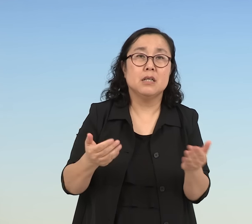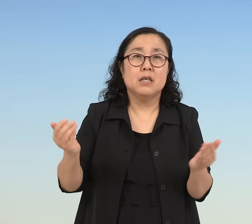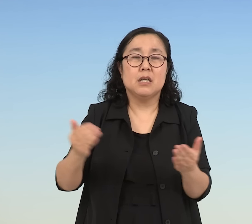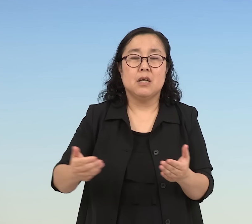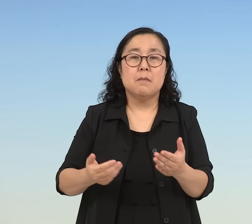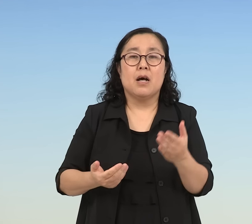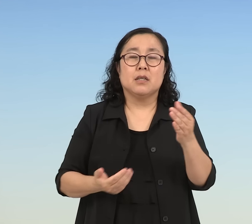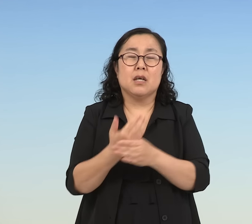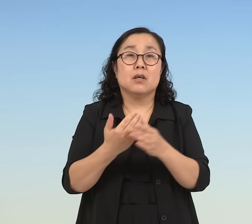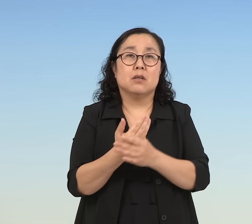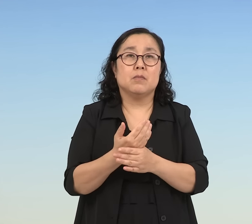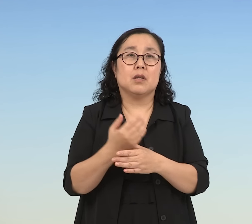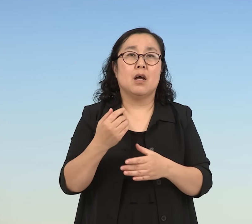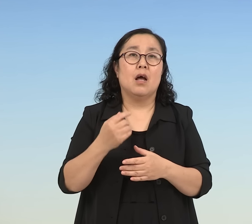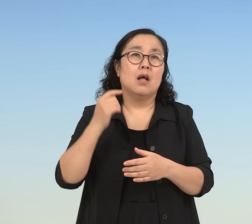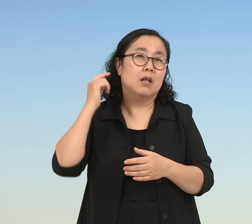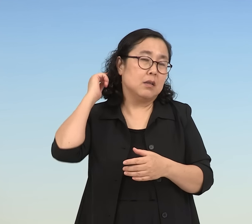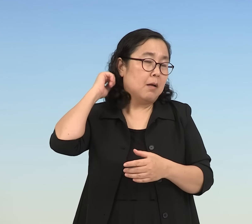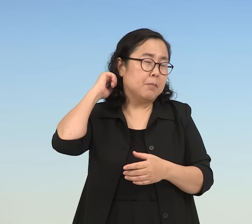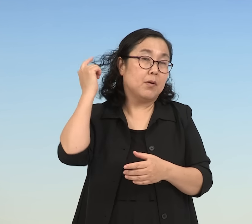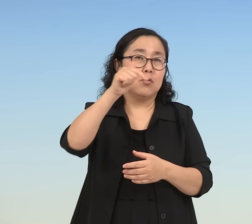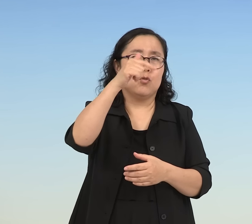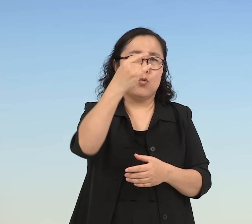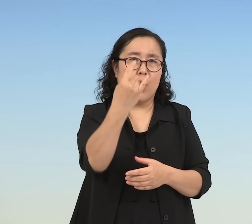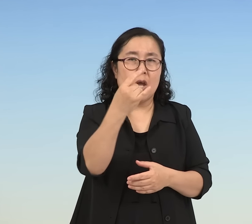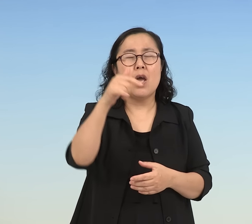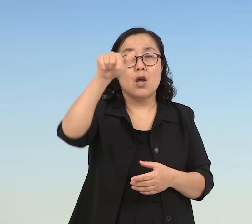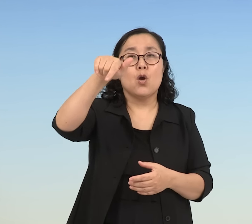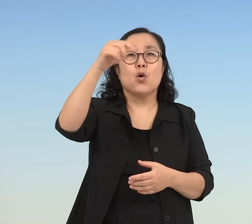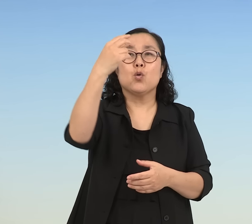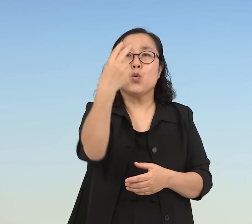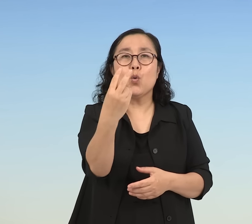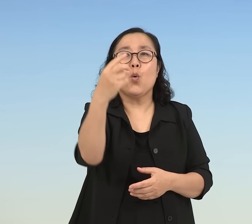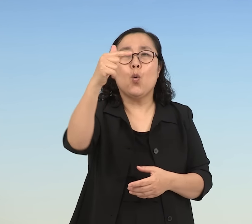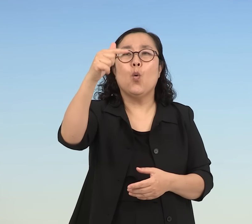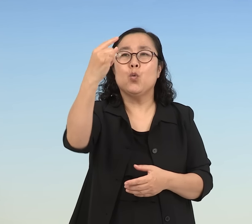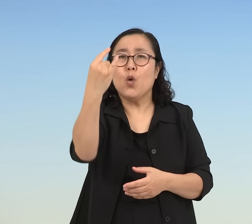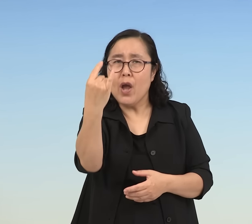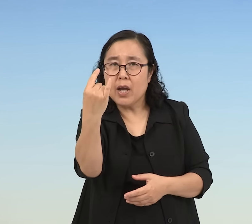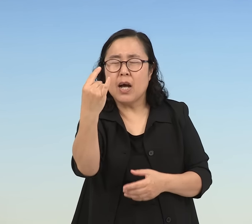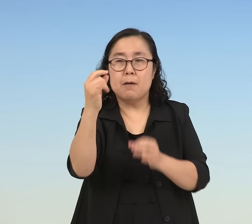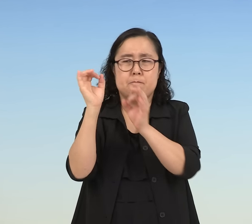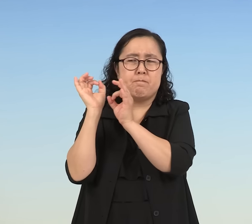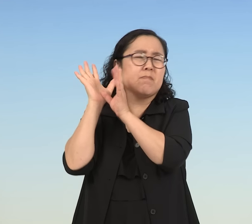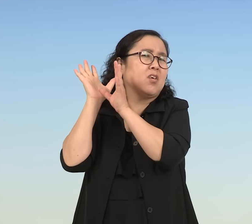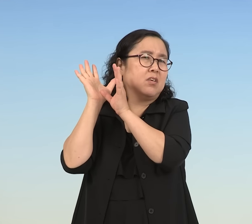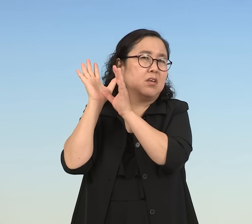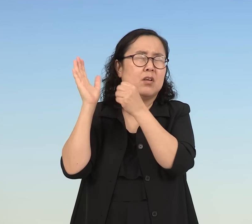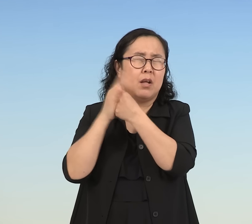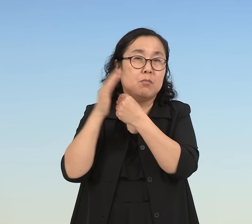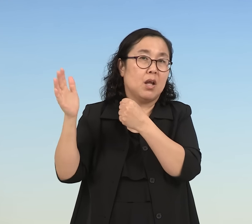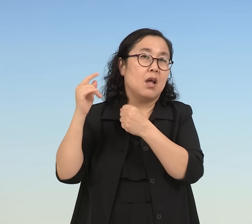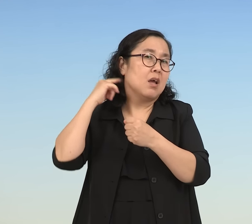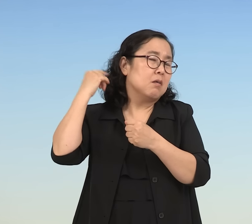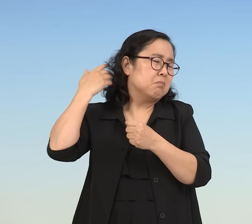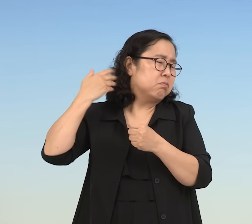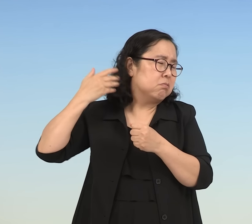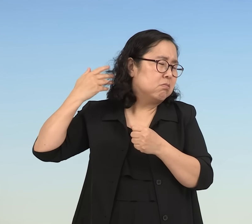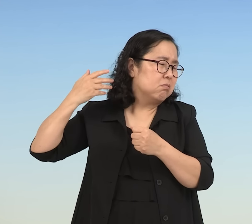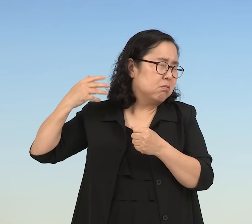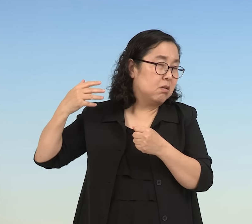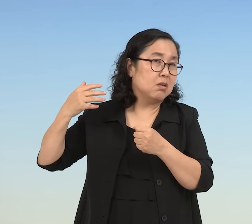남편의 출혈 부위는 교뇌입니다. 수술도 할 수 없는 부위였고 예후도 가장 안 좋은 부위라고 하였습니다. 모든 것이